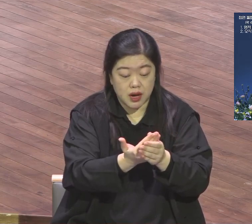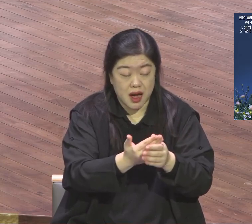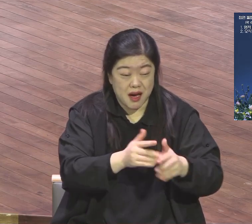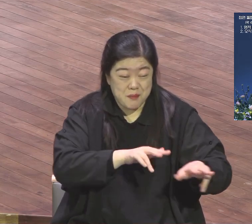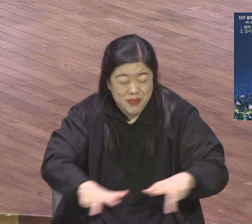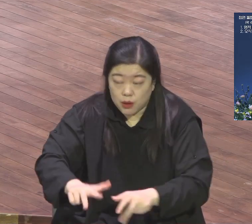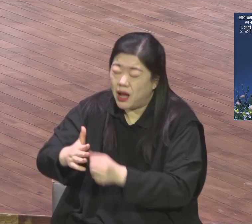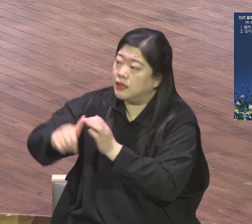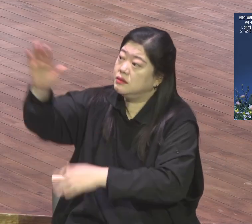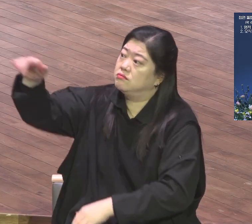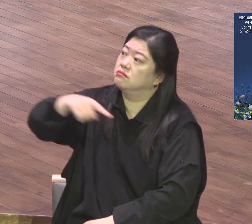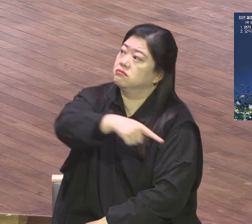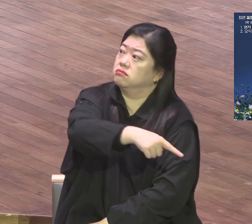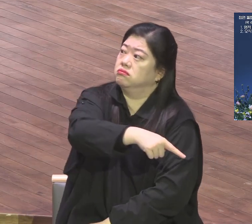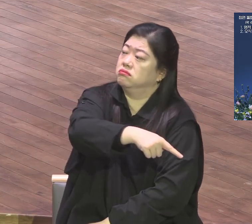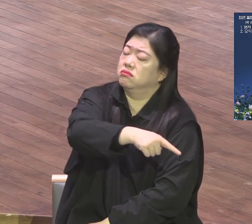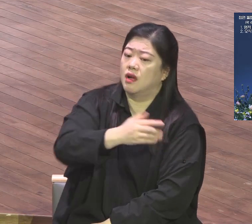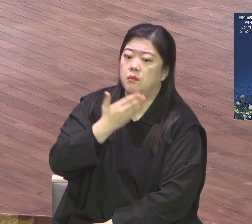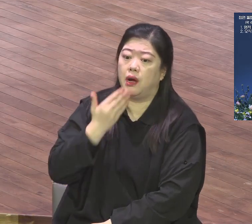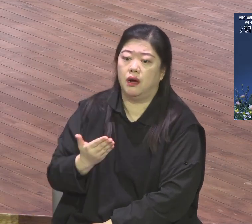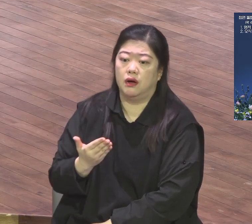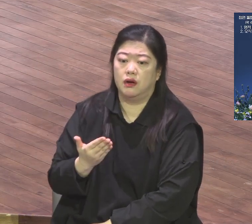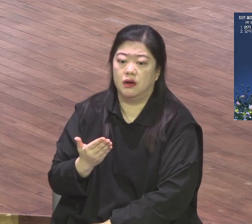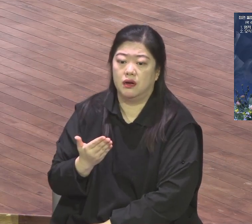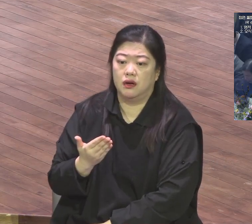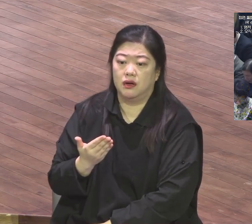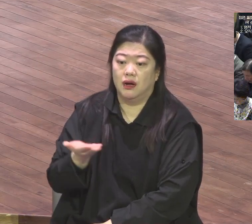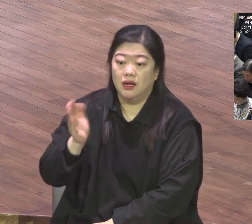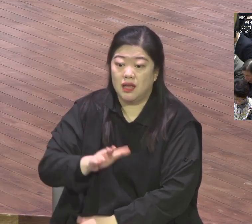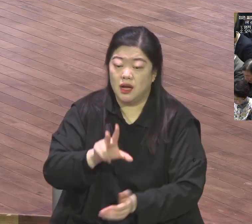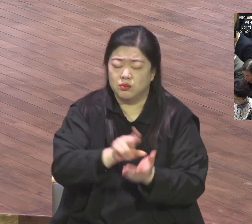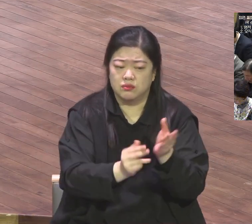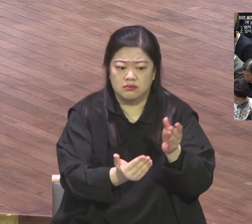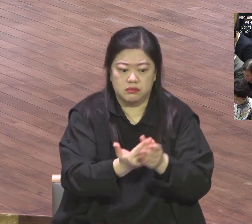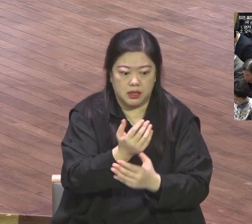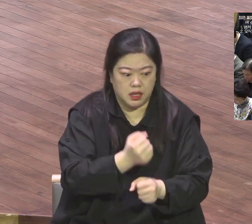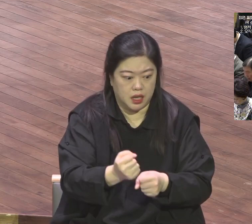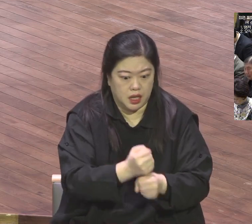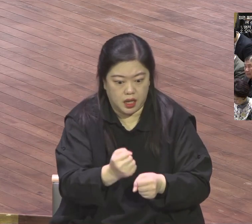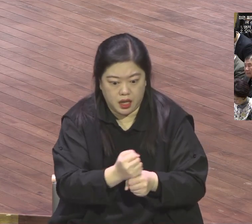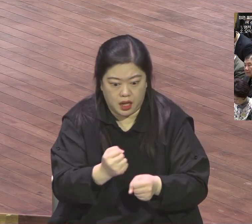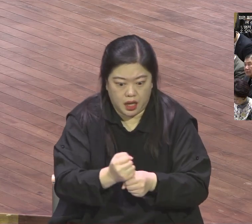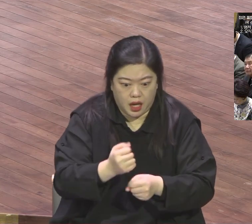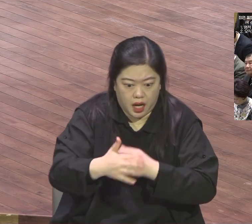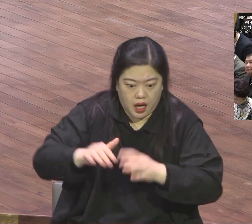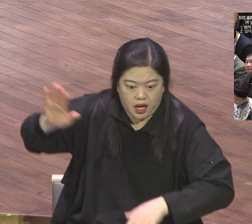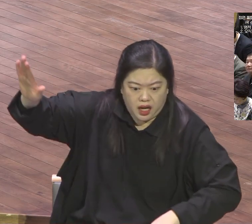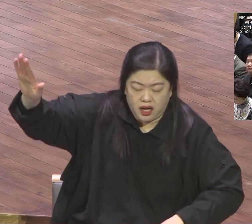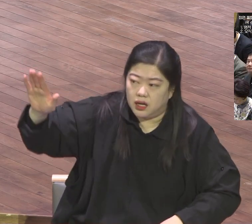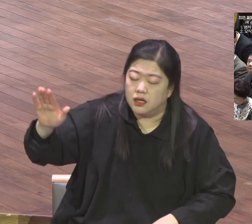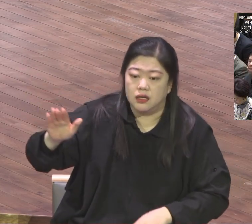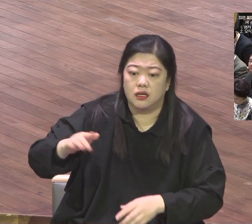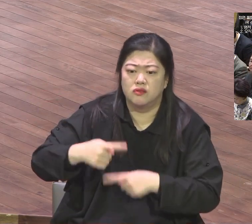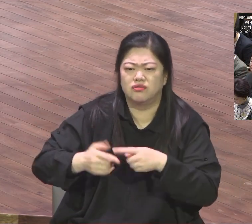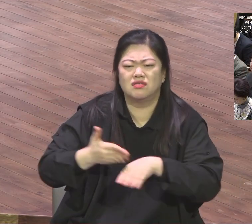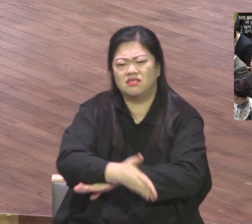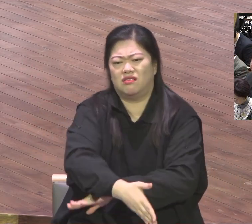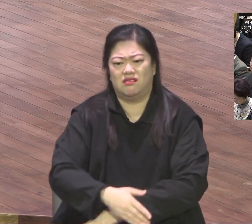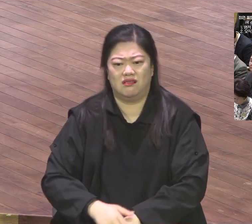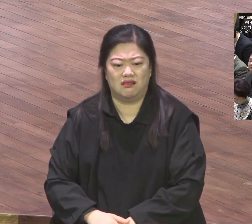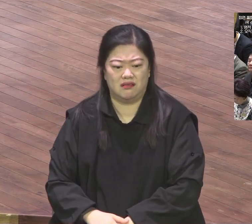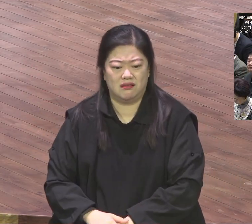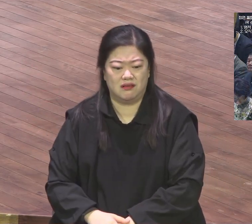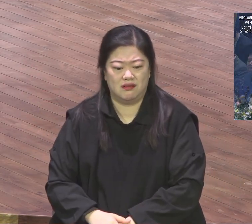있는 믿음이 그야말로 무장이 되어진다. 이런 사람을 정면 돌파하는 믿음이다.